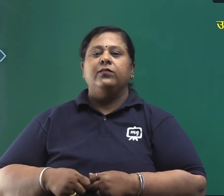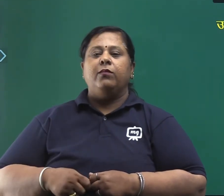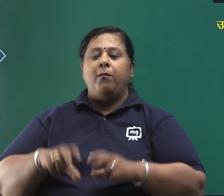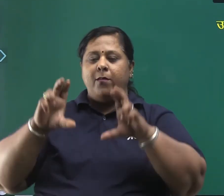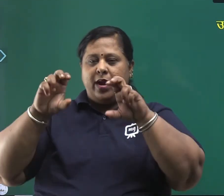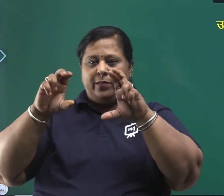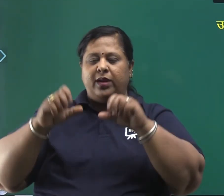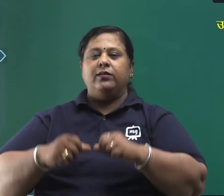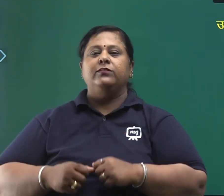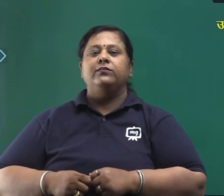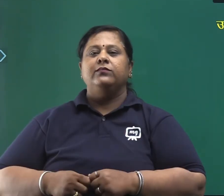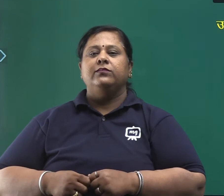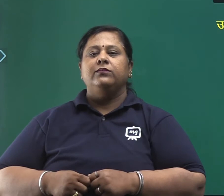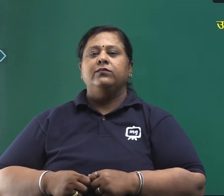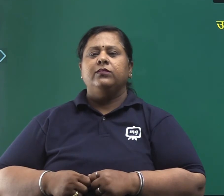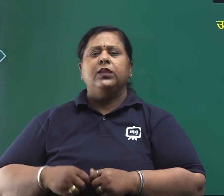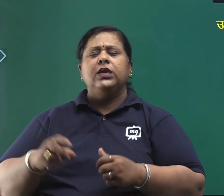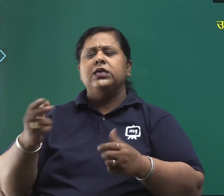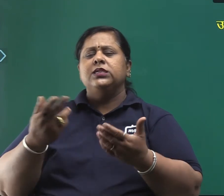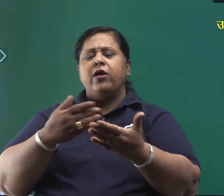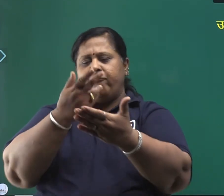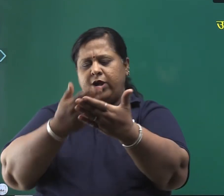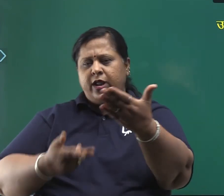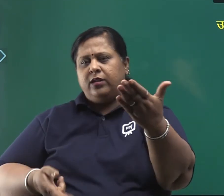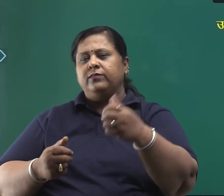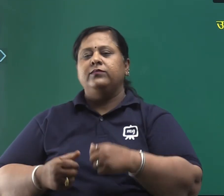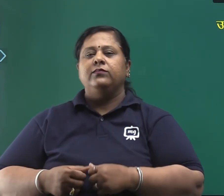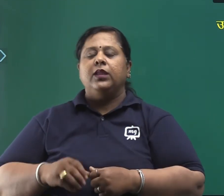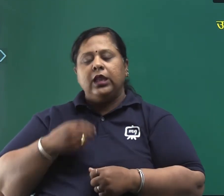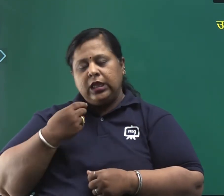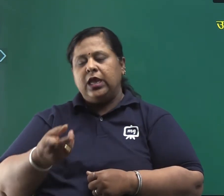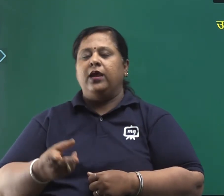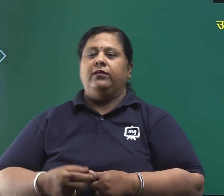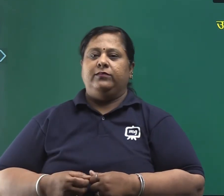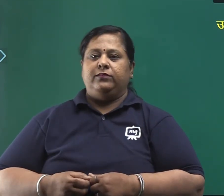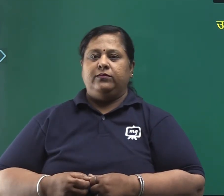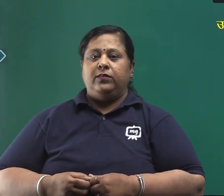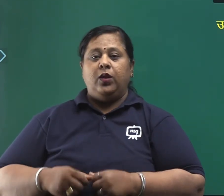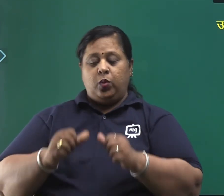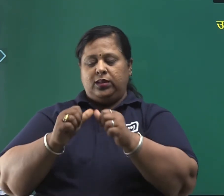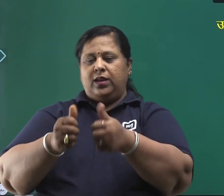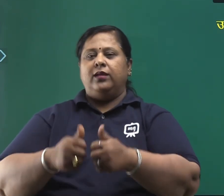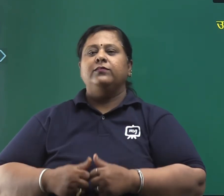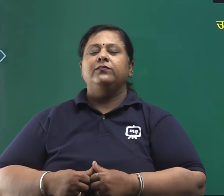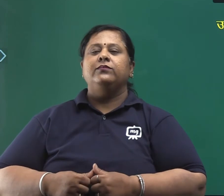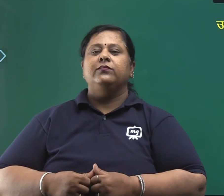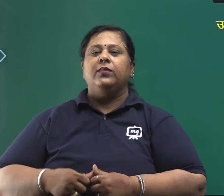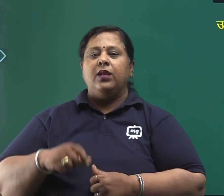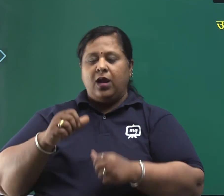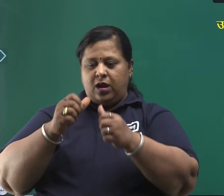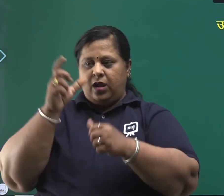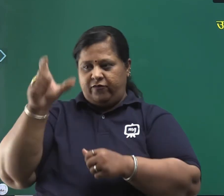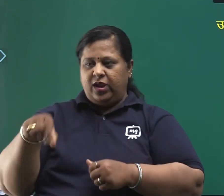पाठ में किसका वर्णन किया है? उत्तर है कवि